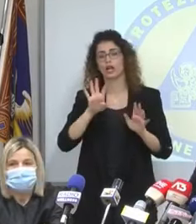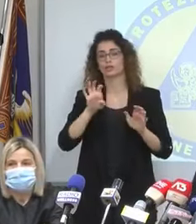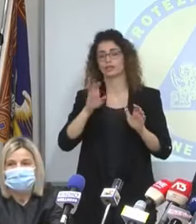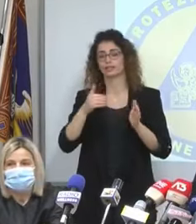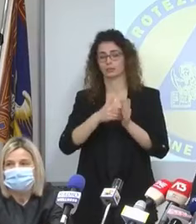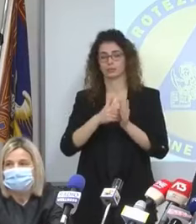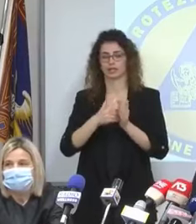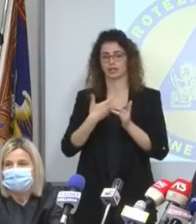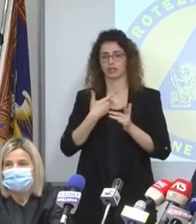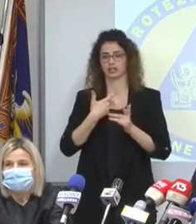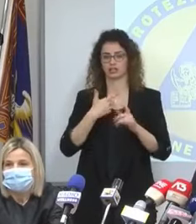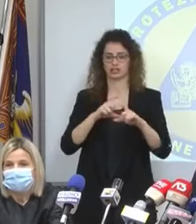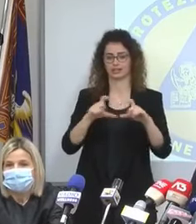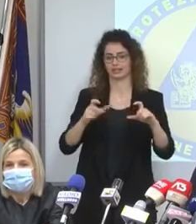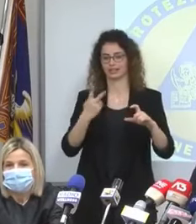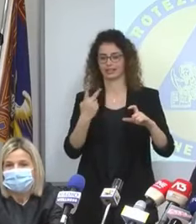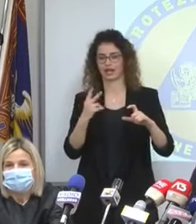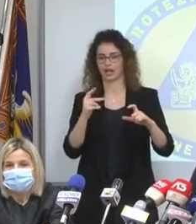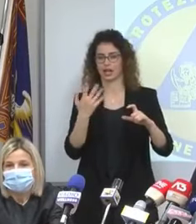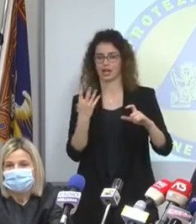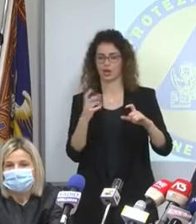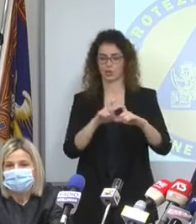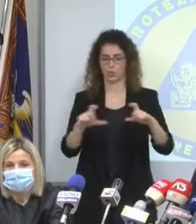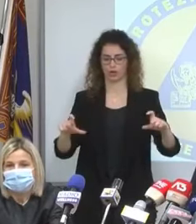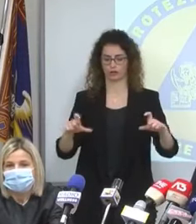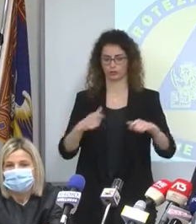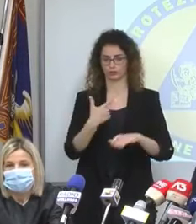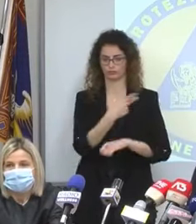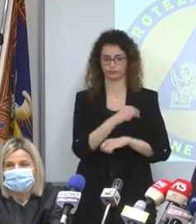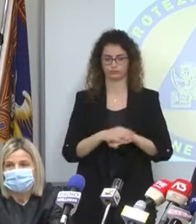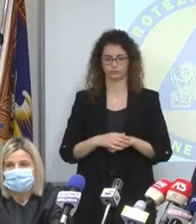distribuite sui 3/4 vaccini.